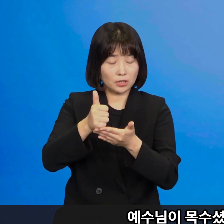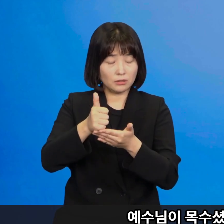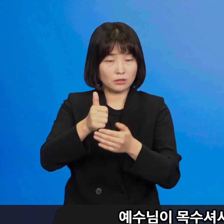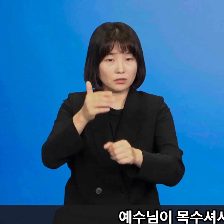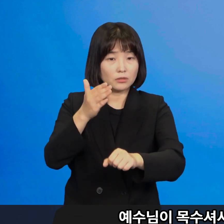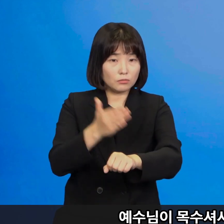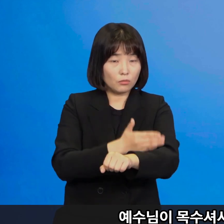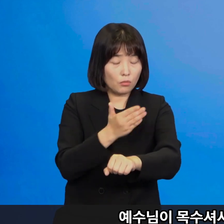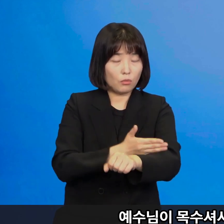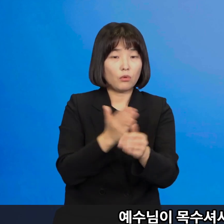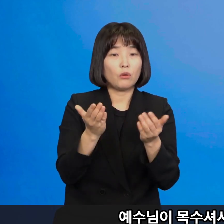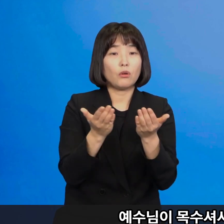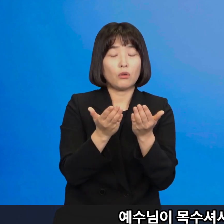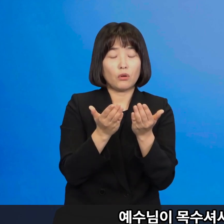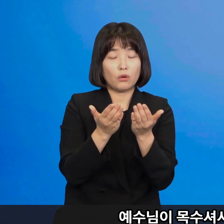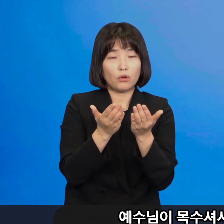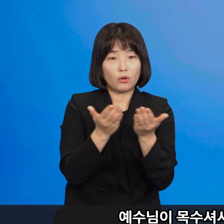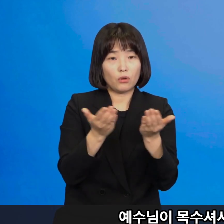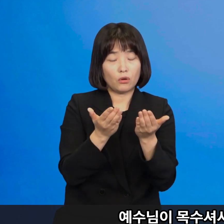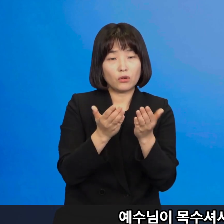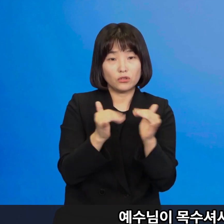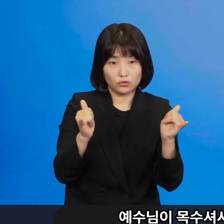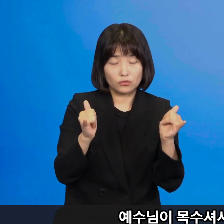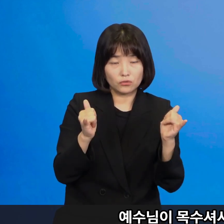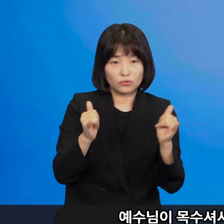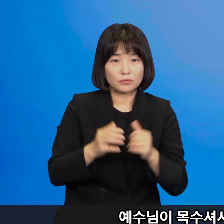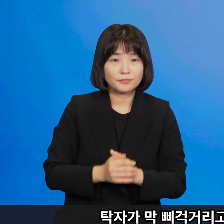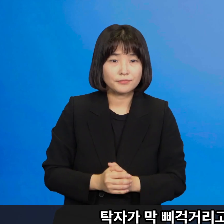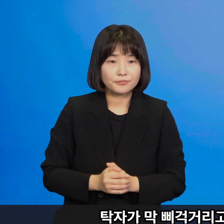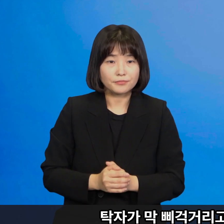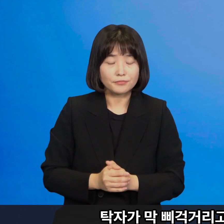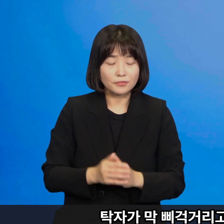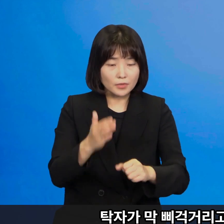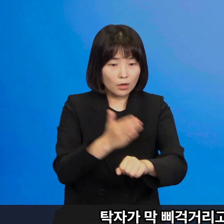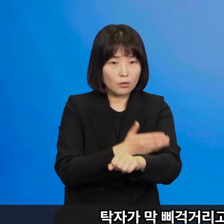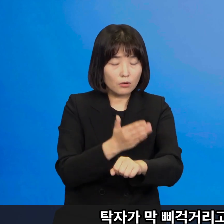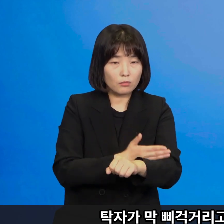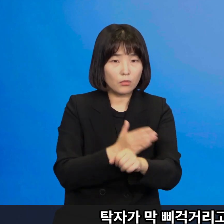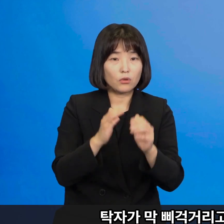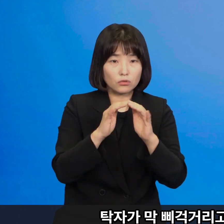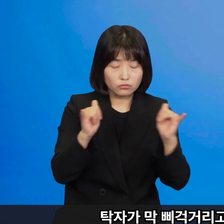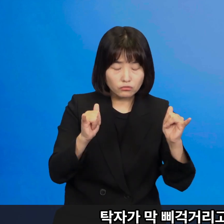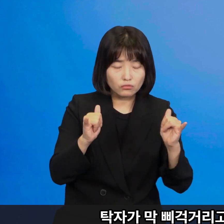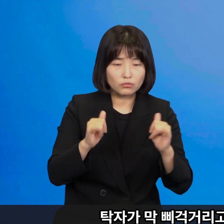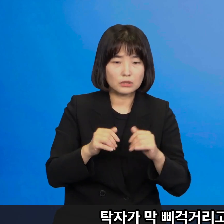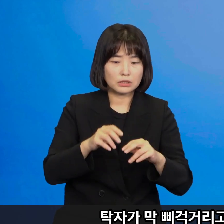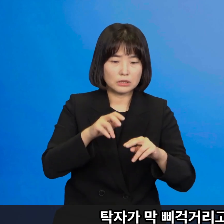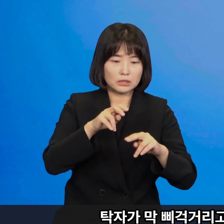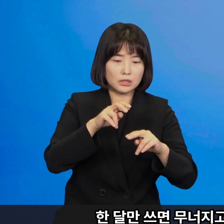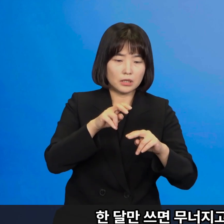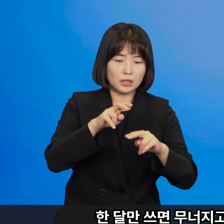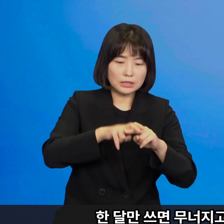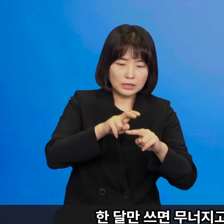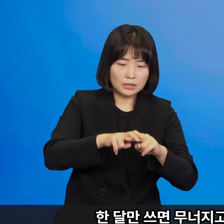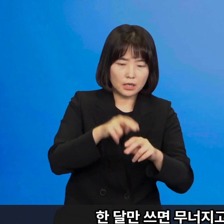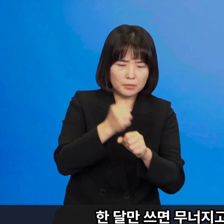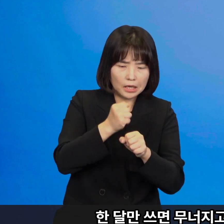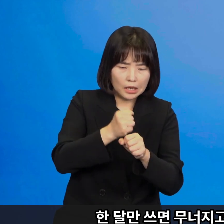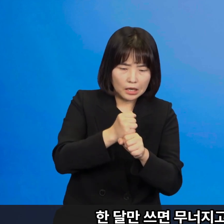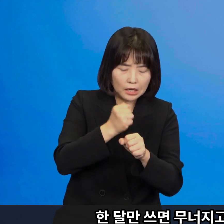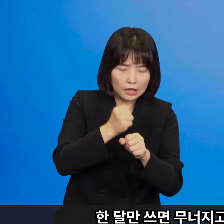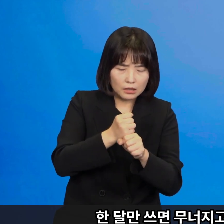상상해 보세요. 예수님이 목 쓰셔서 탁자를 만들었는데 탁자가 막 삐걱거리고 막 다리가 막 흔들리고 막 한 달만 쓰면